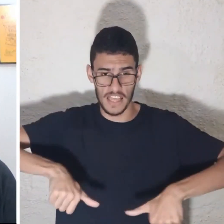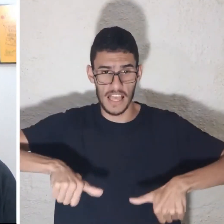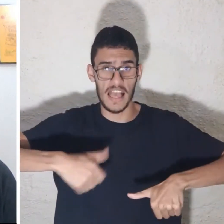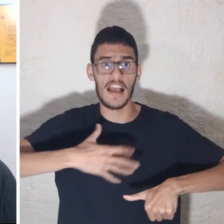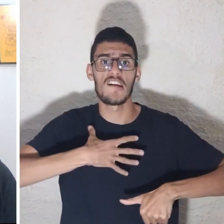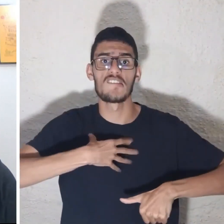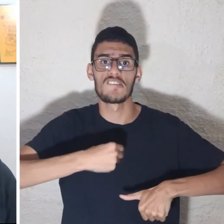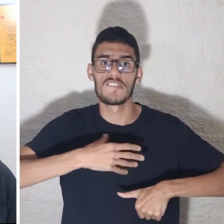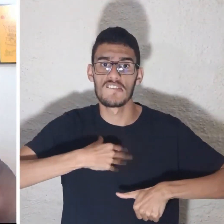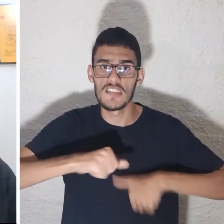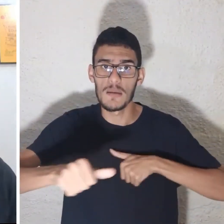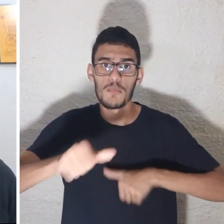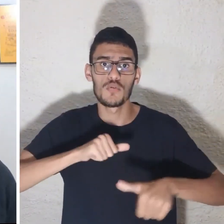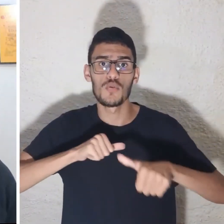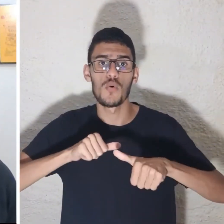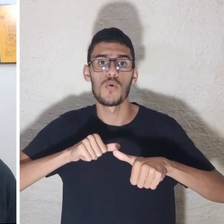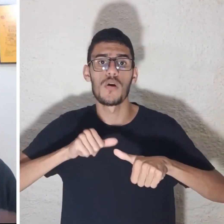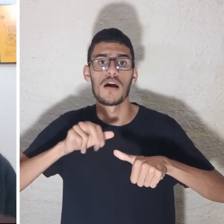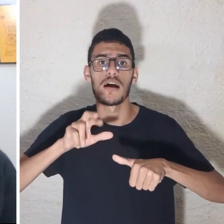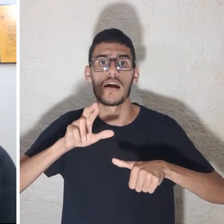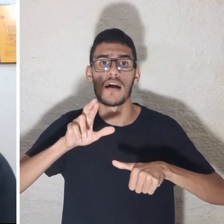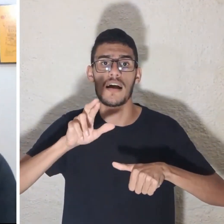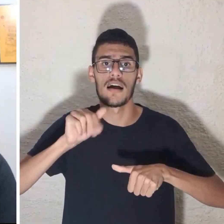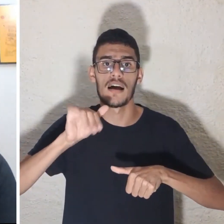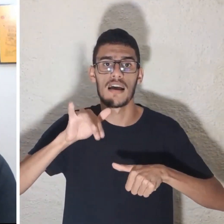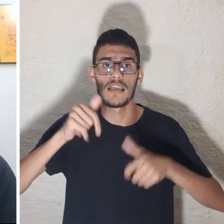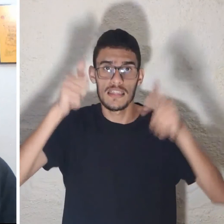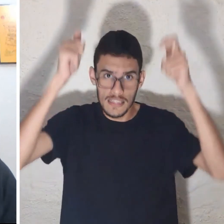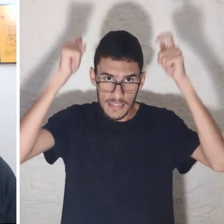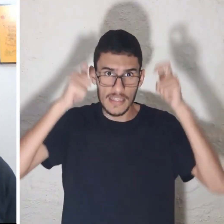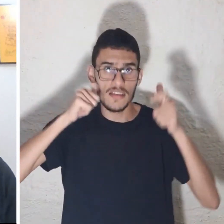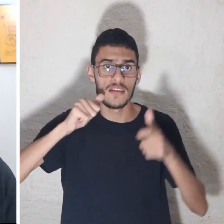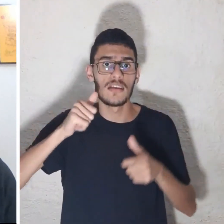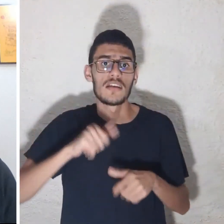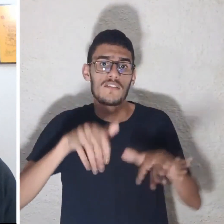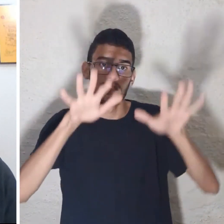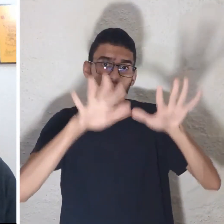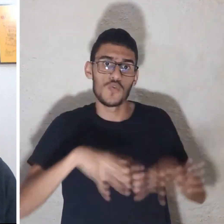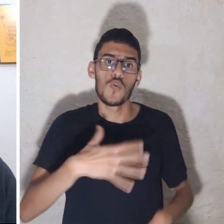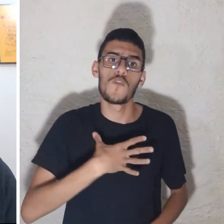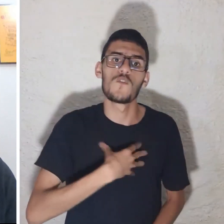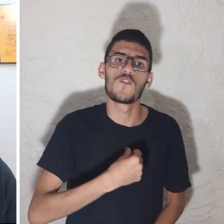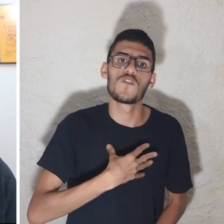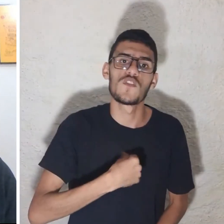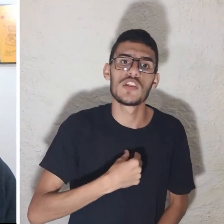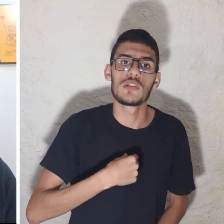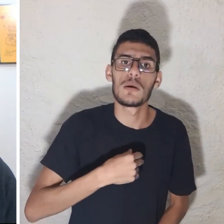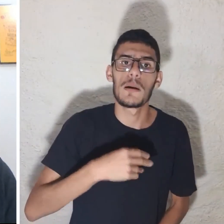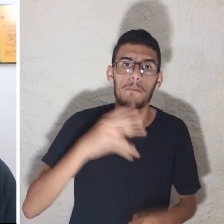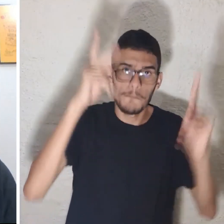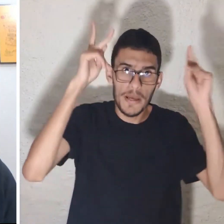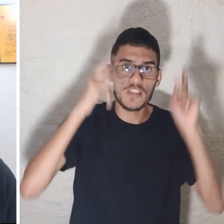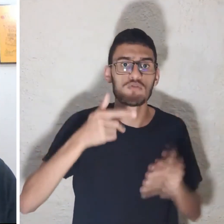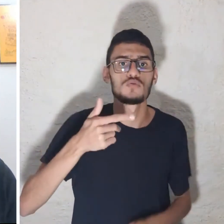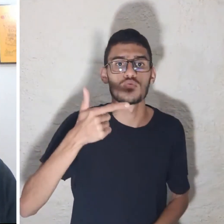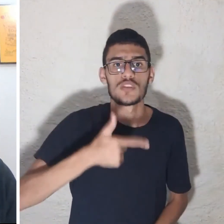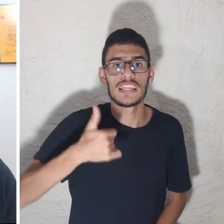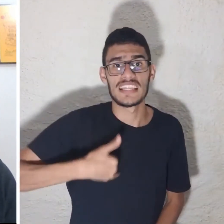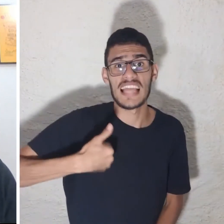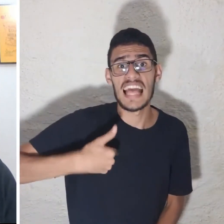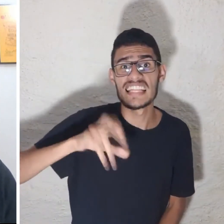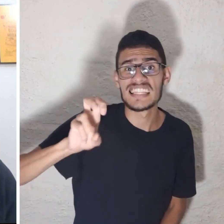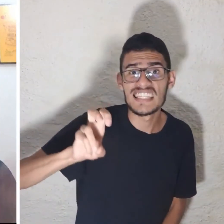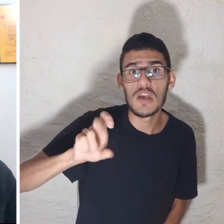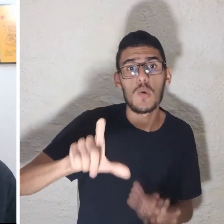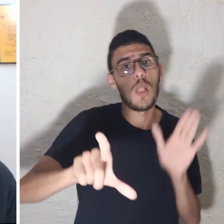né, o reino de Portugal, para a filha dele ser a rainha, e deixa o outro filho aqui, o Dom Pedro II, que tinha só 5 anos de idade. Uma